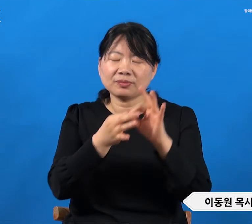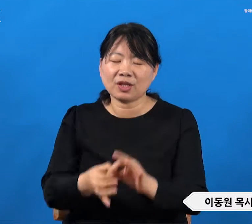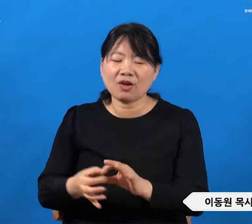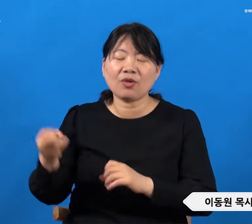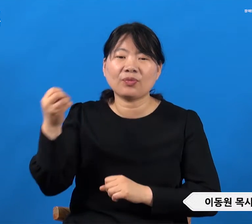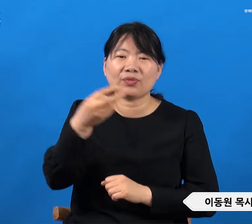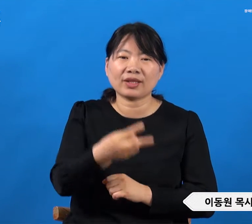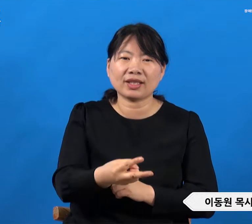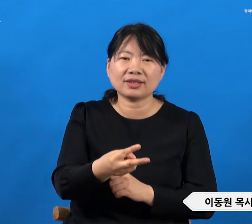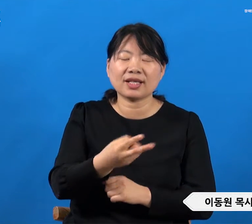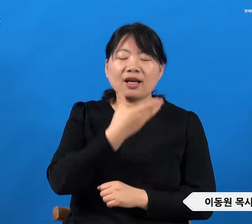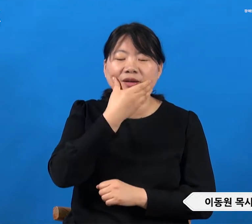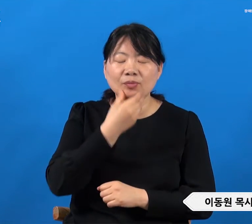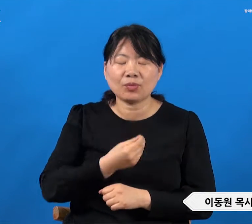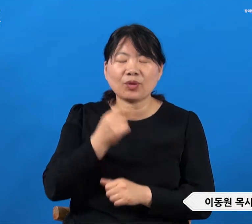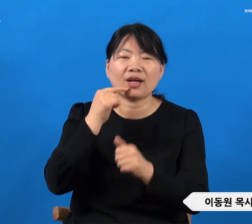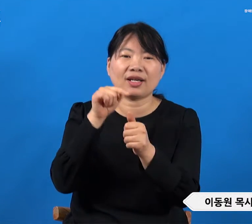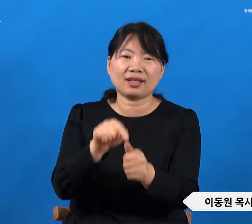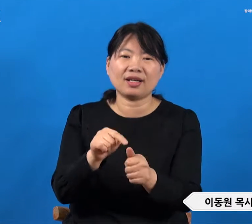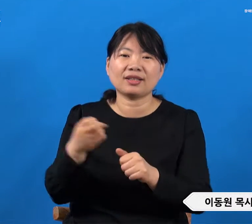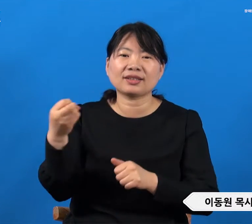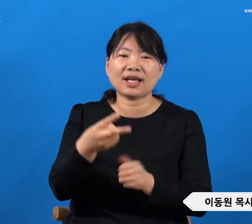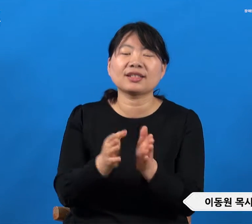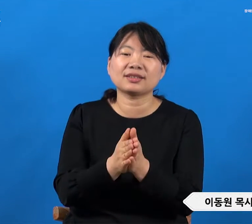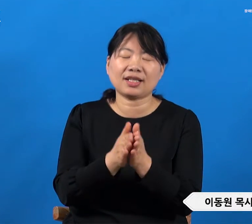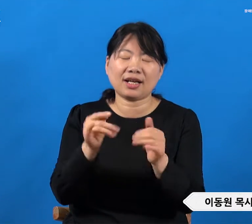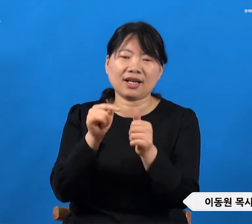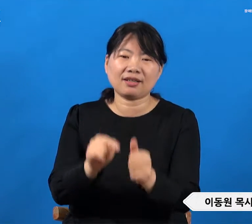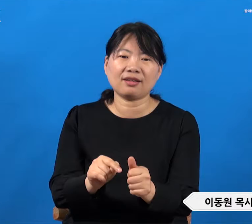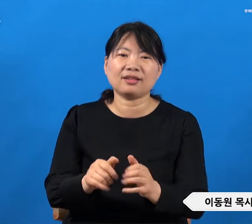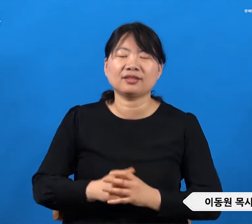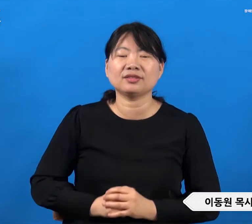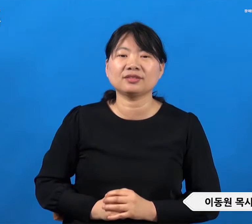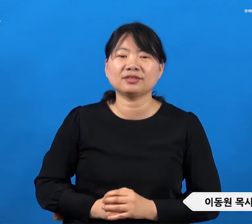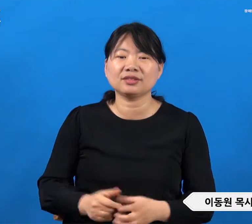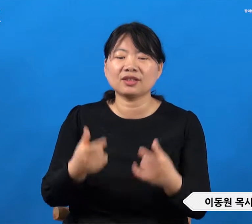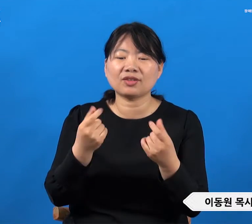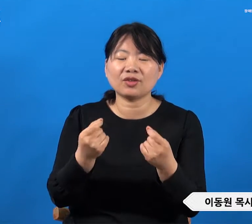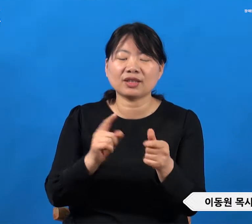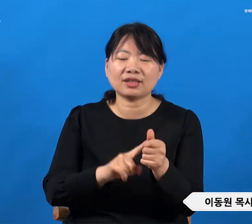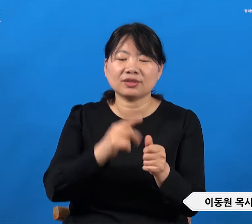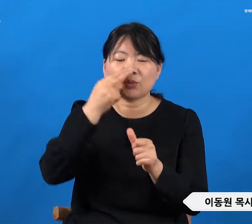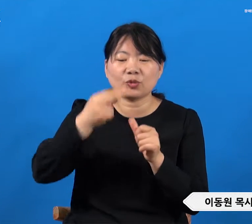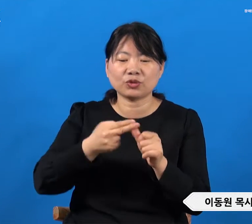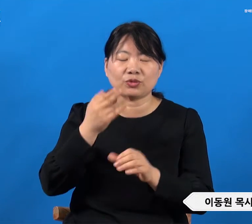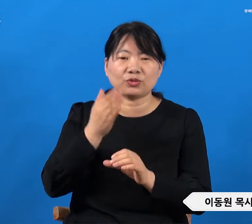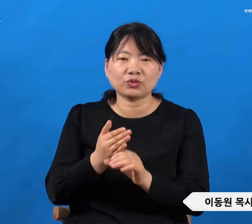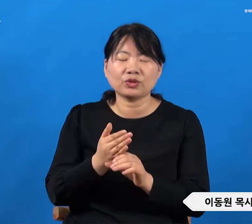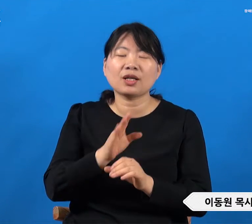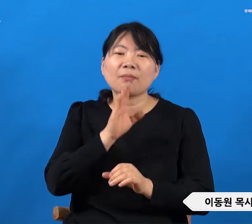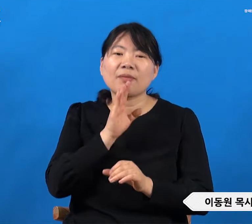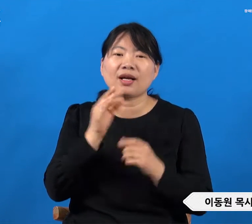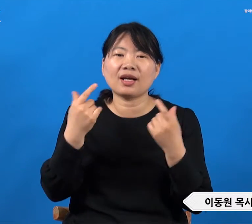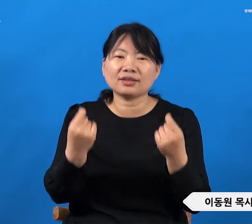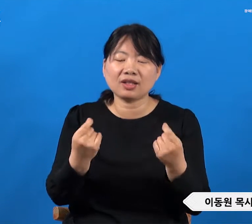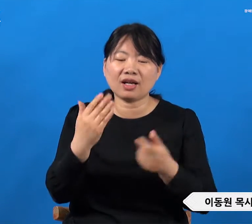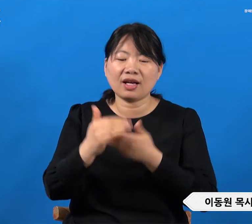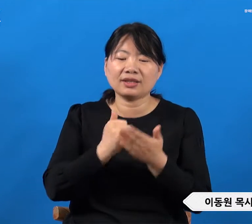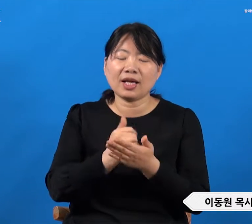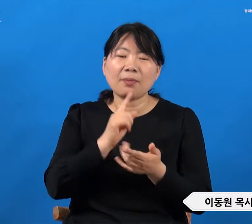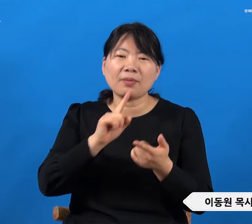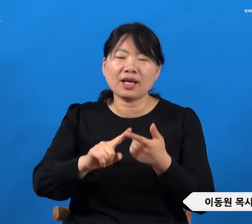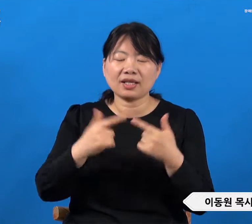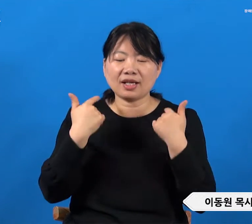웃으며 다시 행복하라, 다시 시작하라, 이렇게 그는 도전합니다. 그렇습니다.